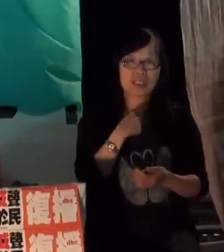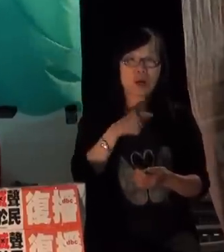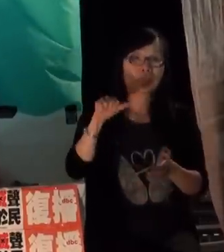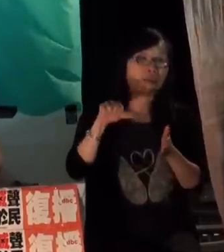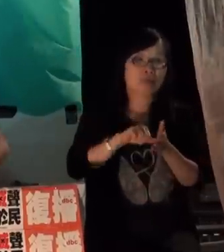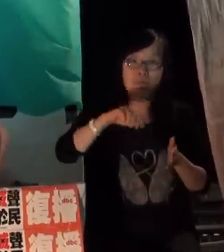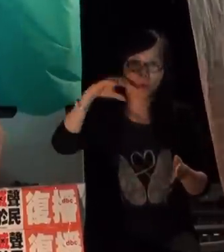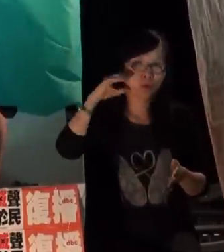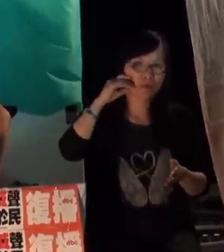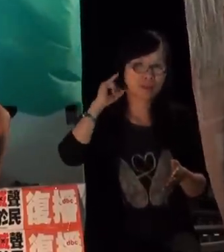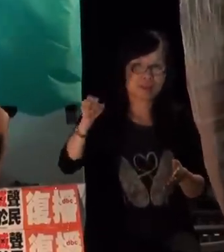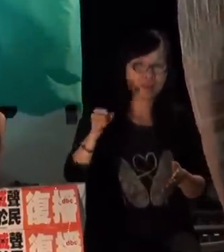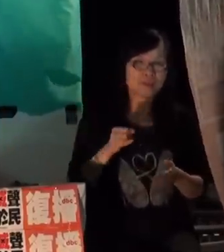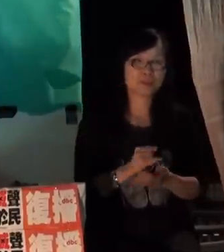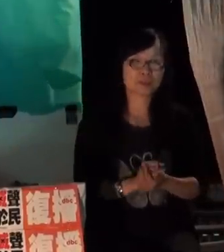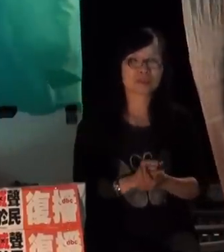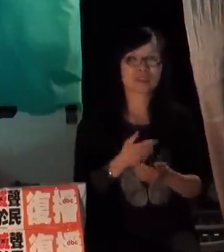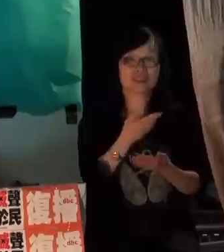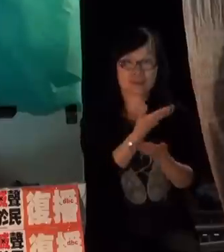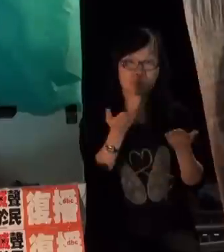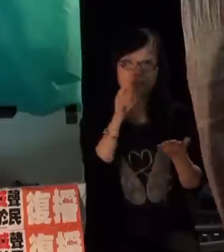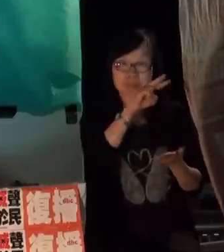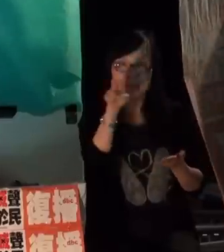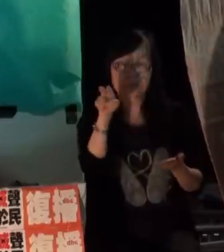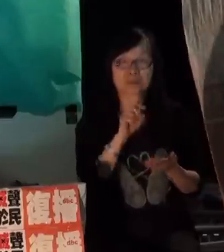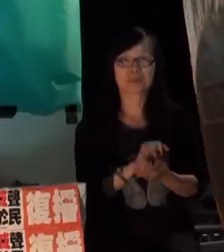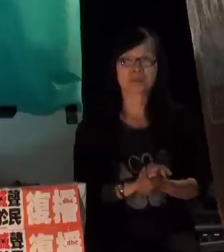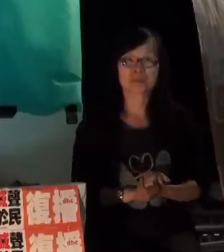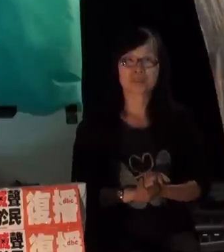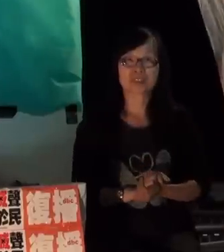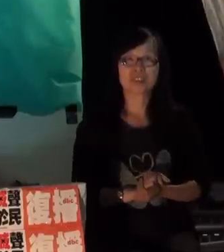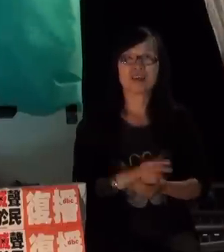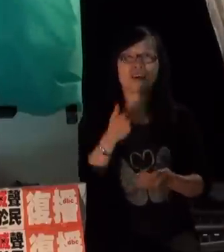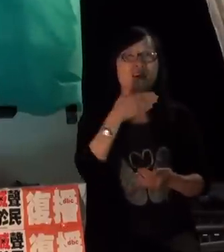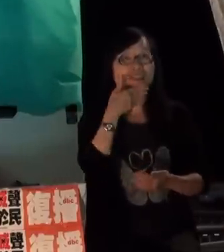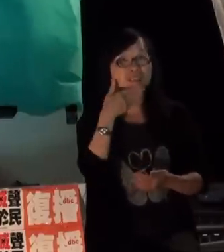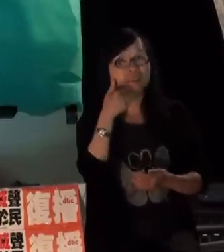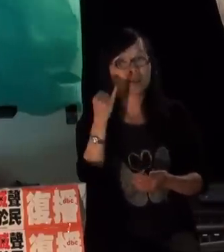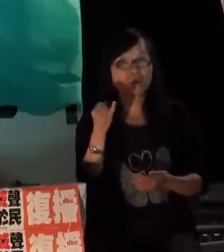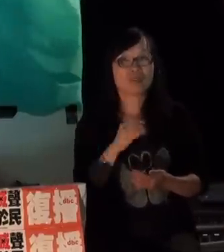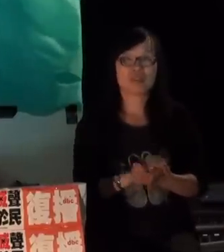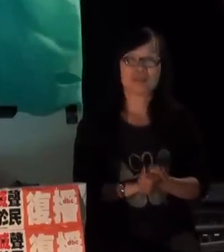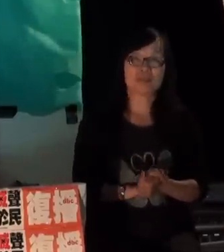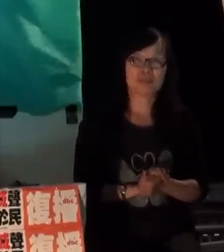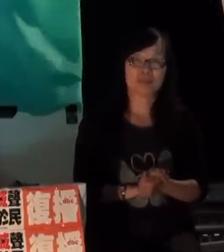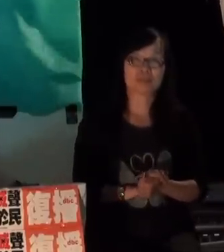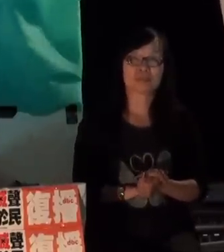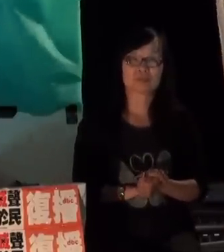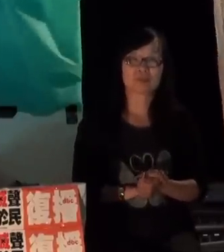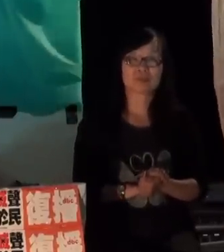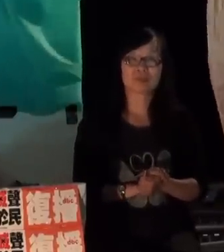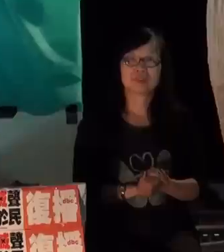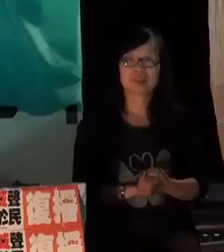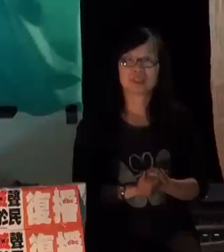無恥， 就係、是、大家而家睇到噶啦，係咪？就係、 是、乜你唔知道人無恥則天下無敵？ 係呢、這